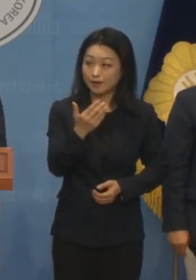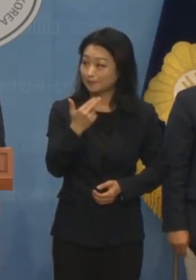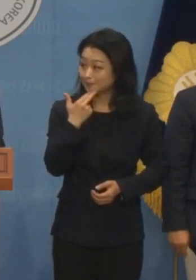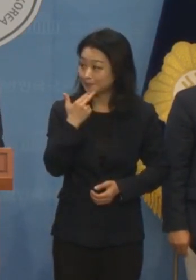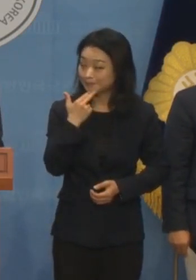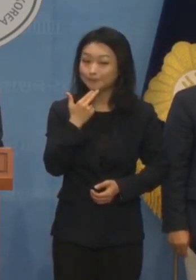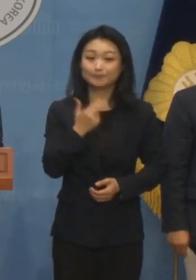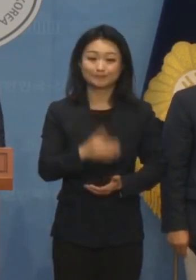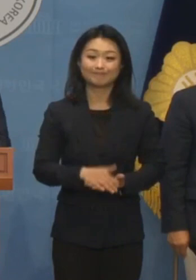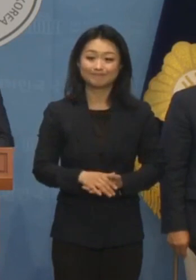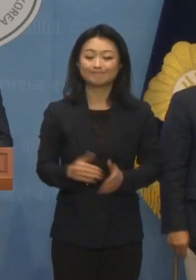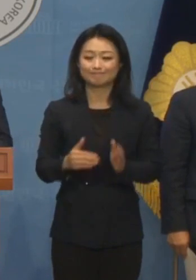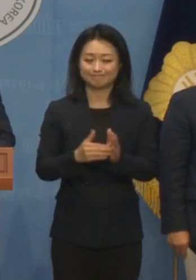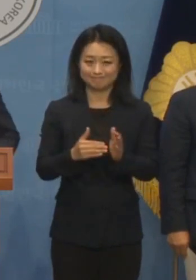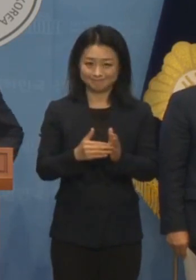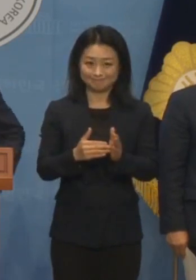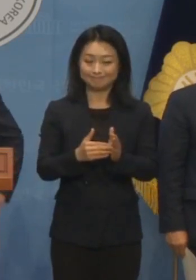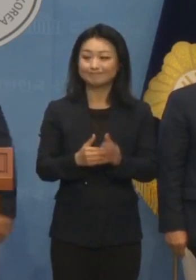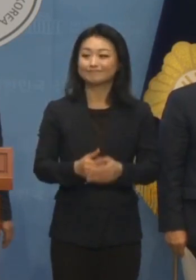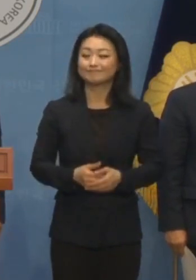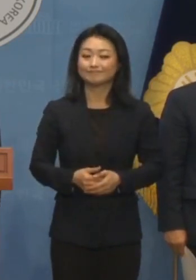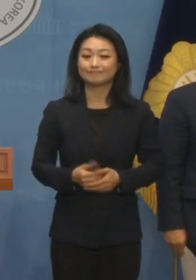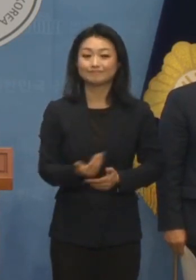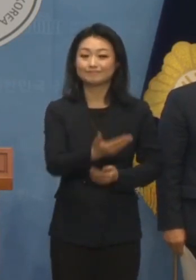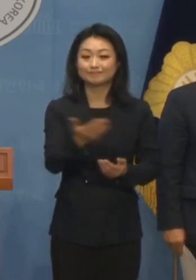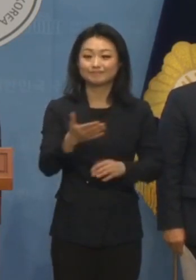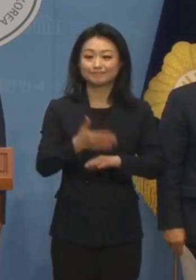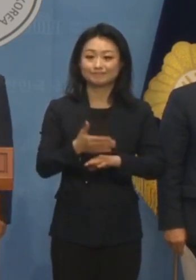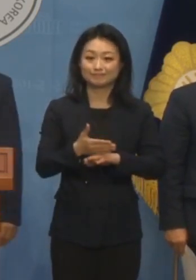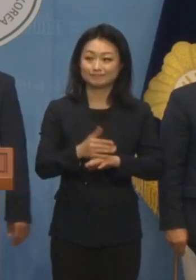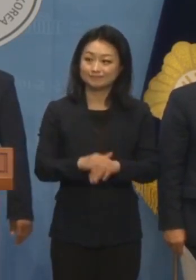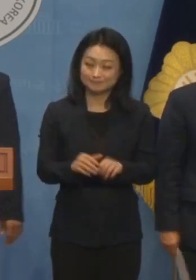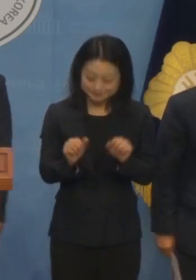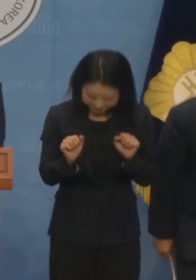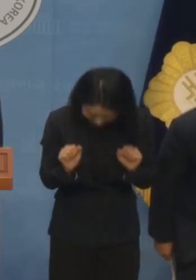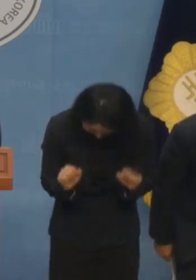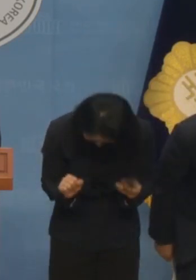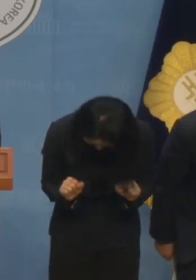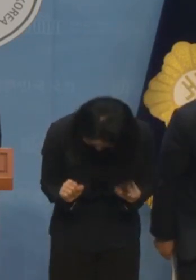없으십니까? 예, 그럼 기자회견을 마치겠습니다. 언론인 여러분 감사합니다.